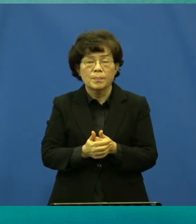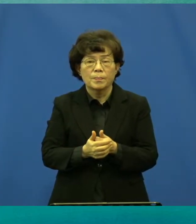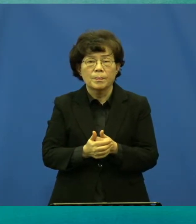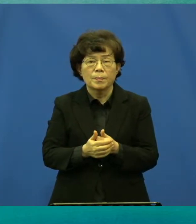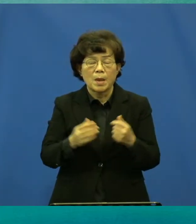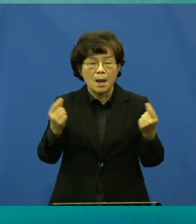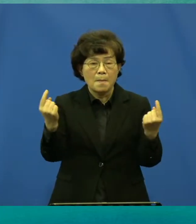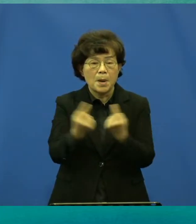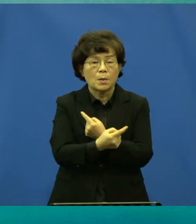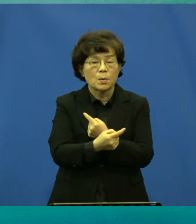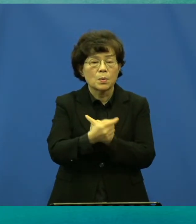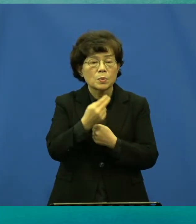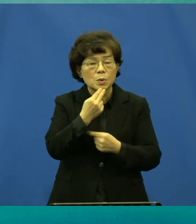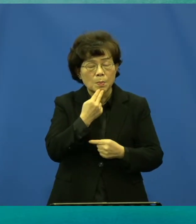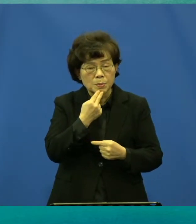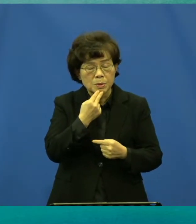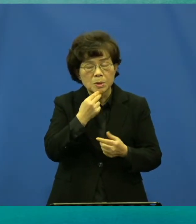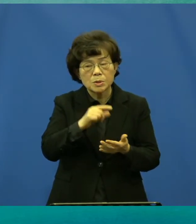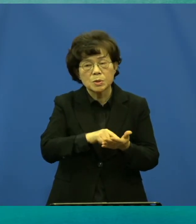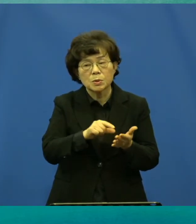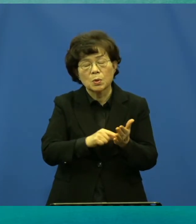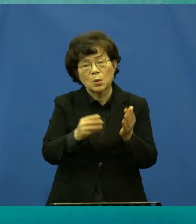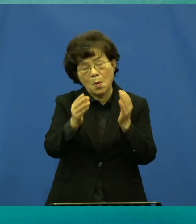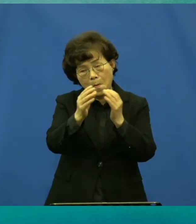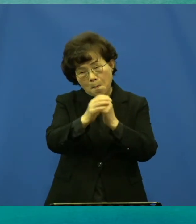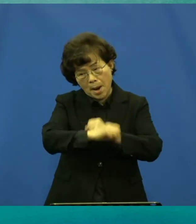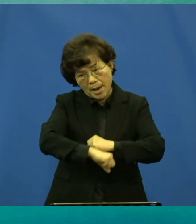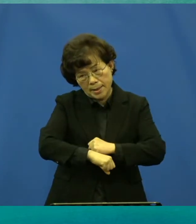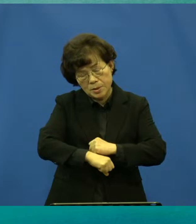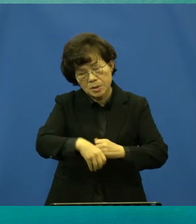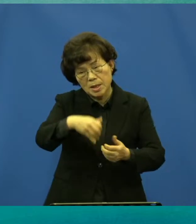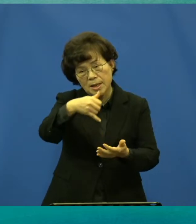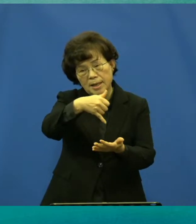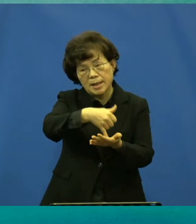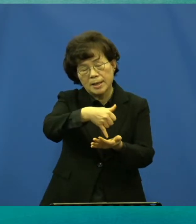바꿀 수 없을 만큼 망가져 있는 그 인격을